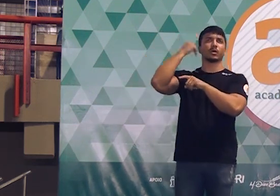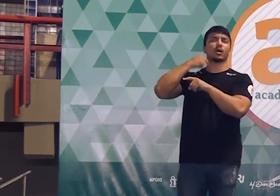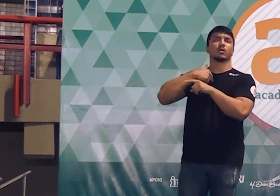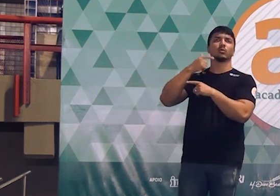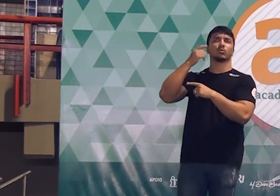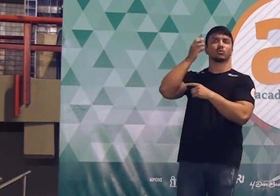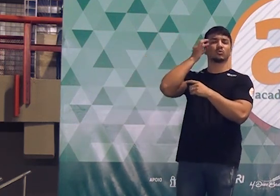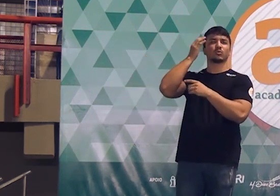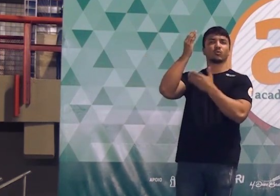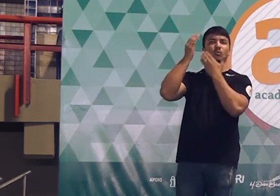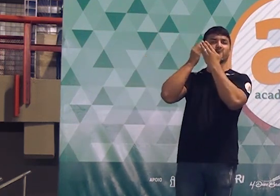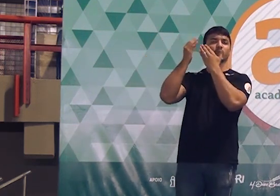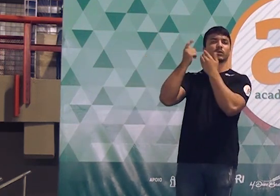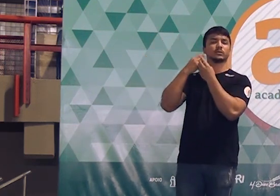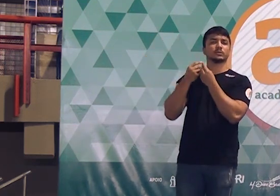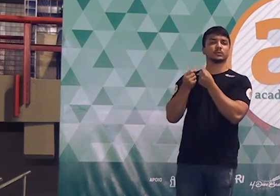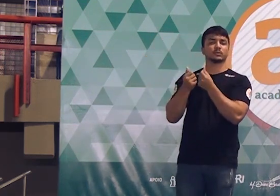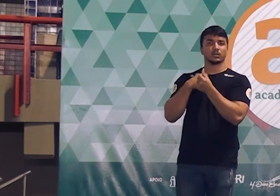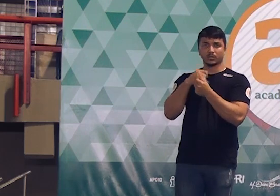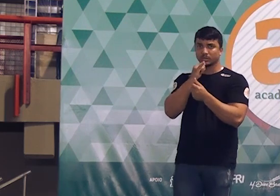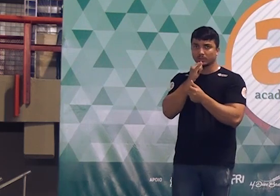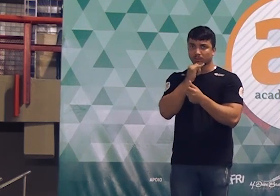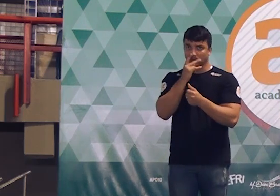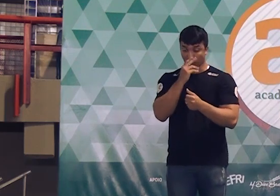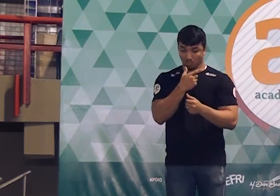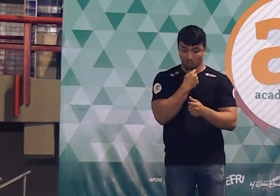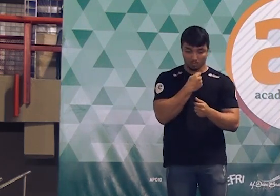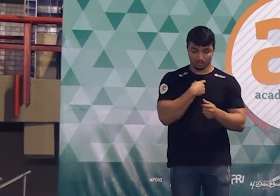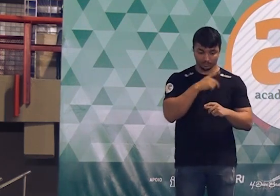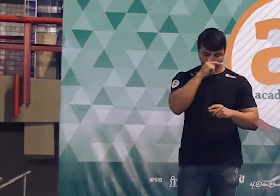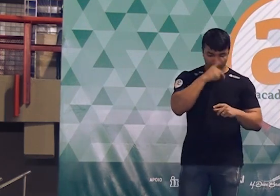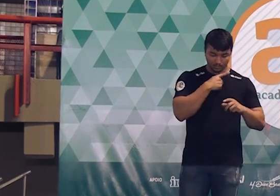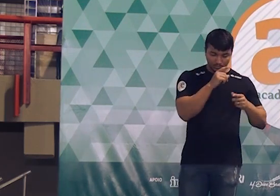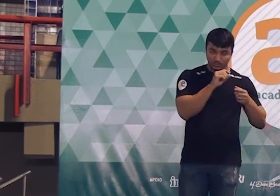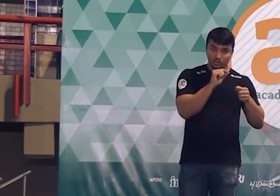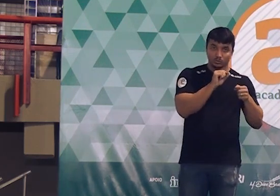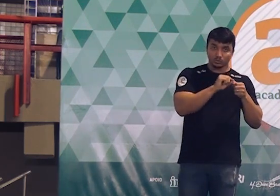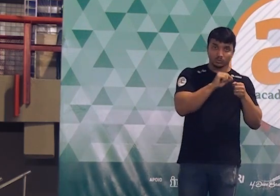dúvida. Quando o artesão faz o processo todo,